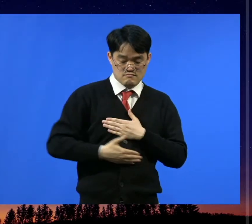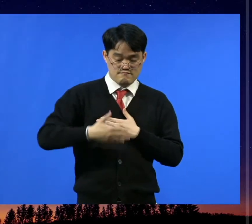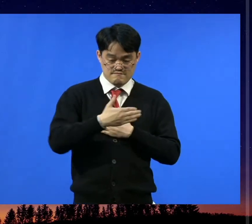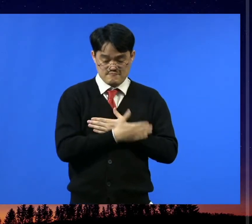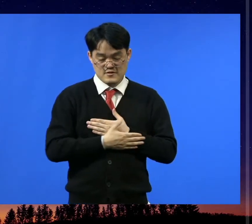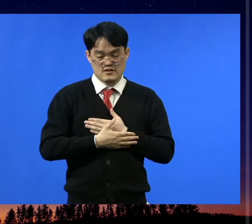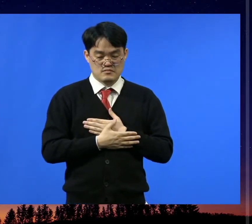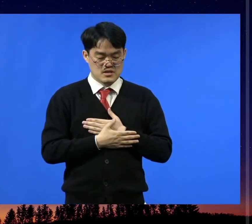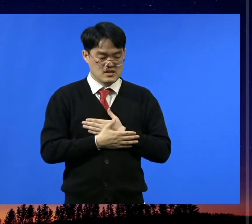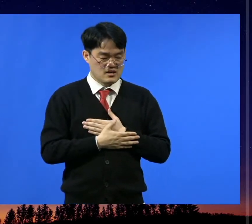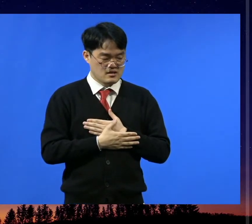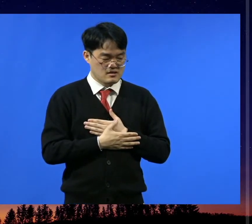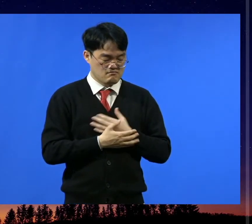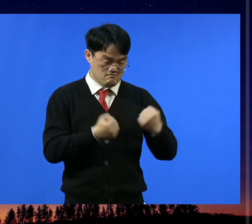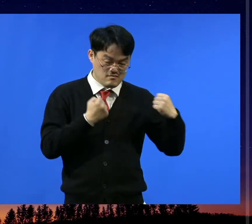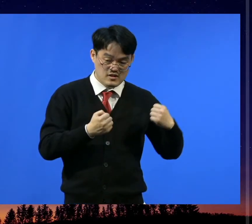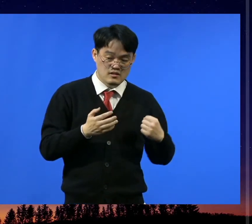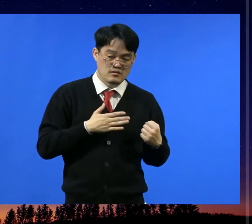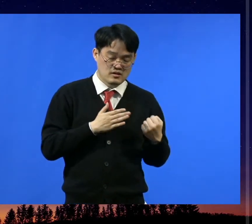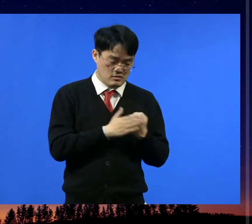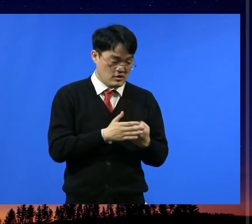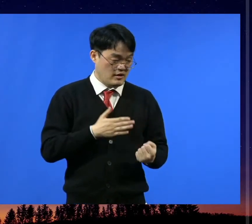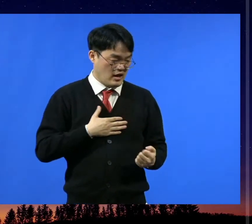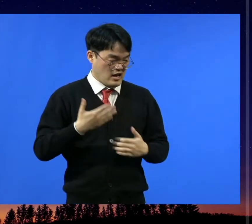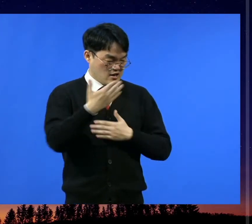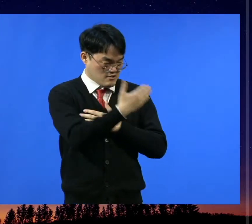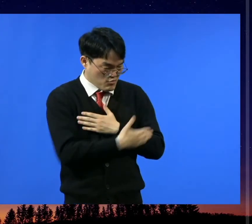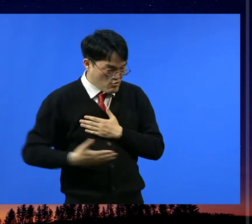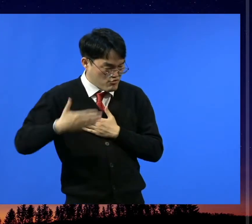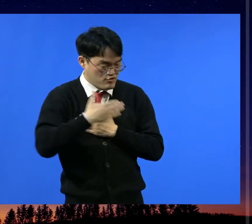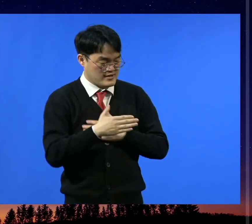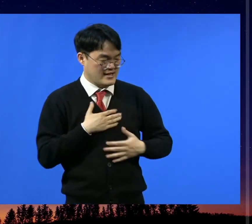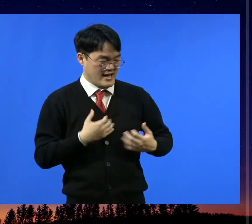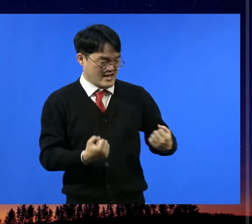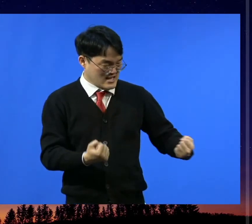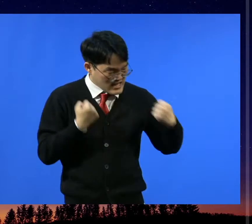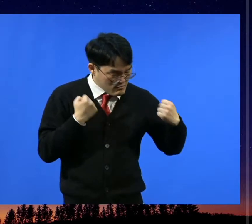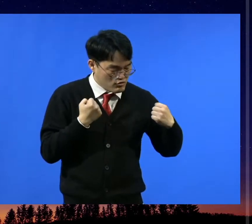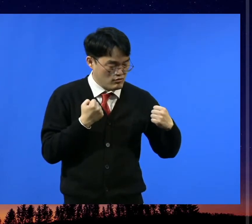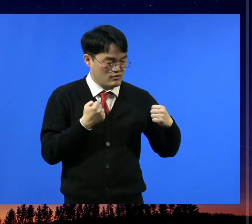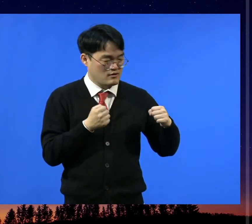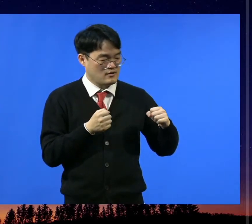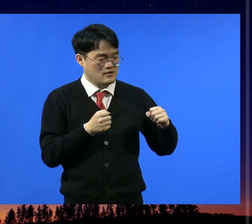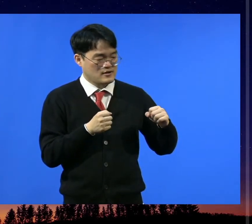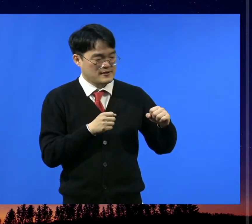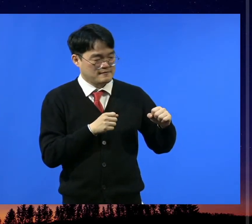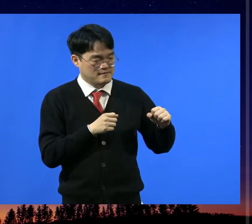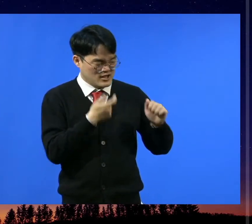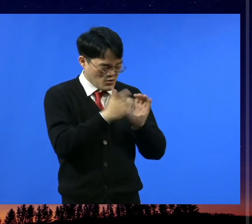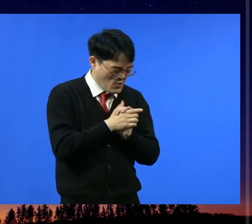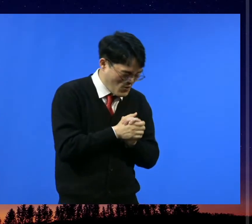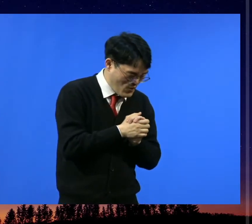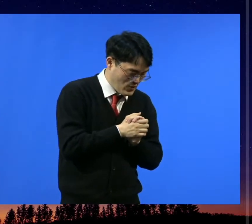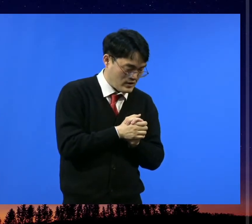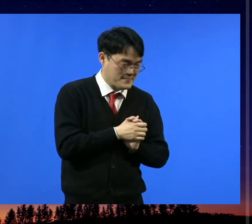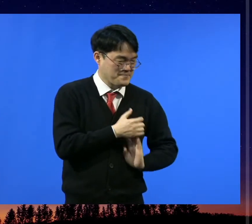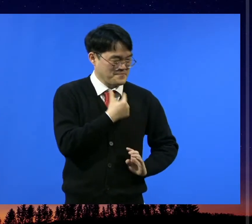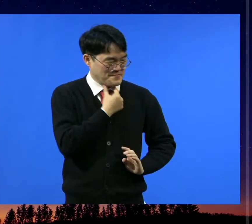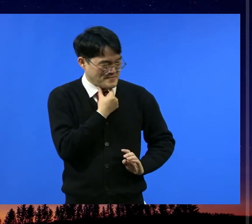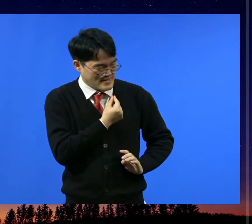때문에. 내가 혈과 육으로 이 기도를 끌고 가려고 하는 거예요. 그러니까 내 육신의 소욕이 강한 거예요. 그래서